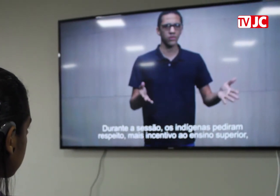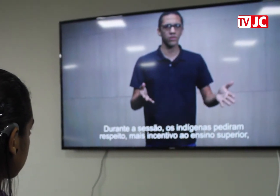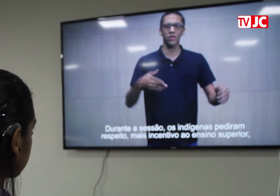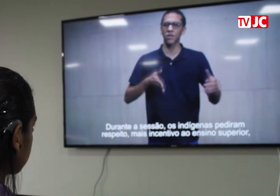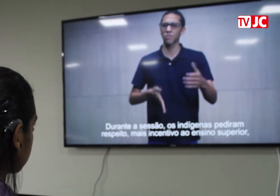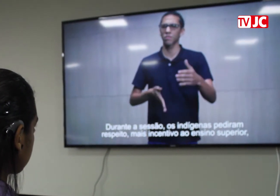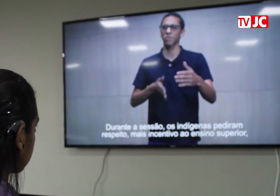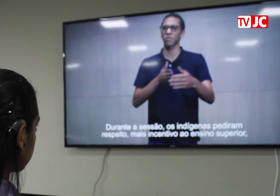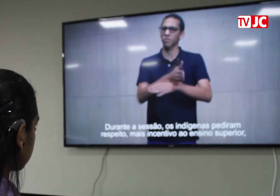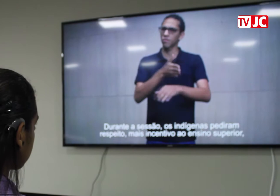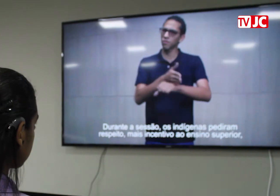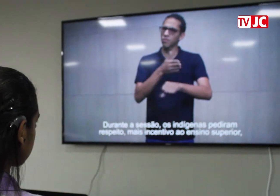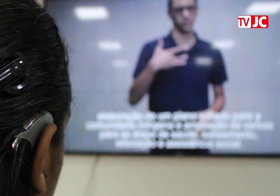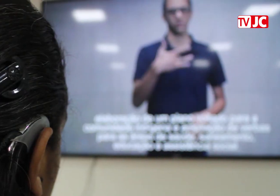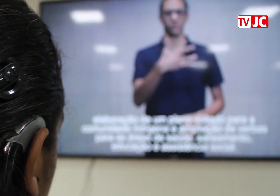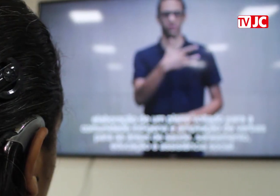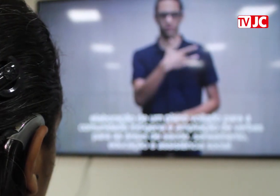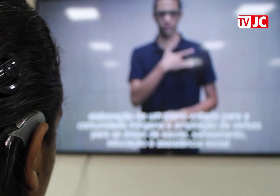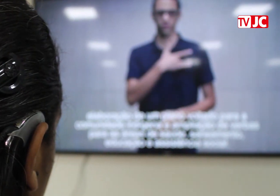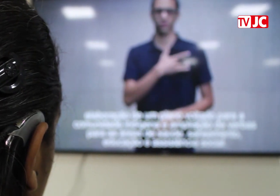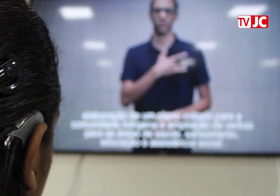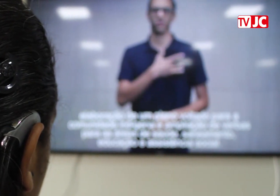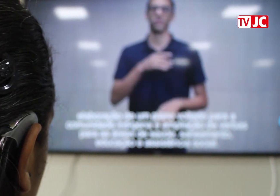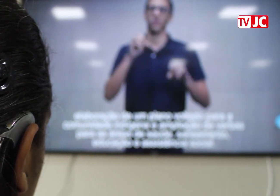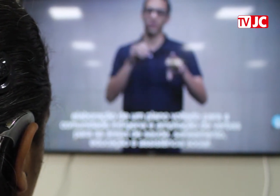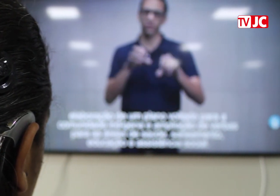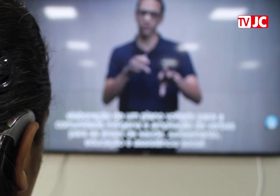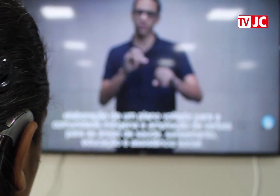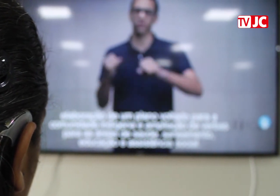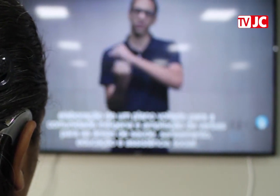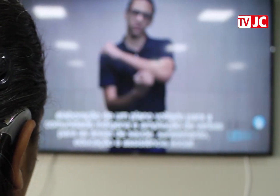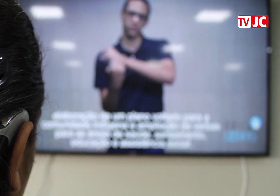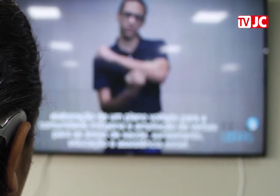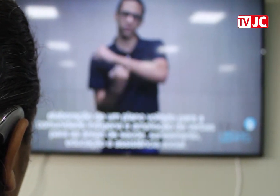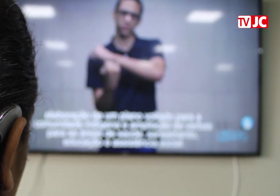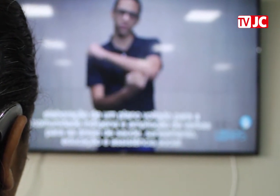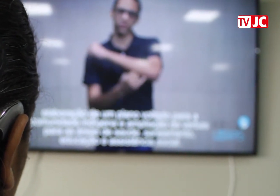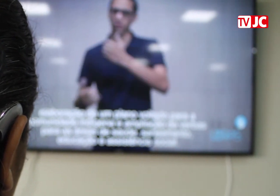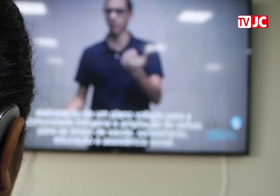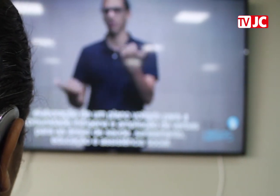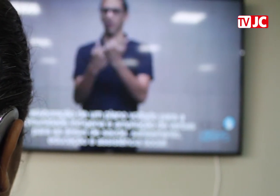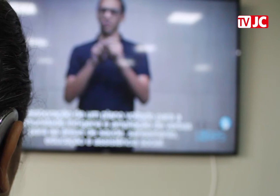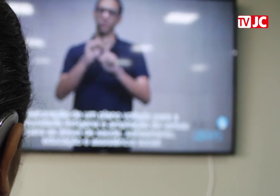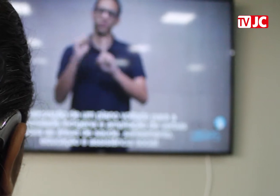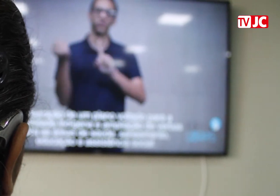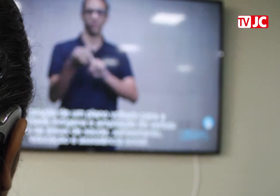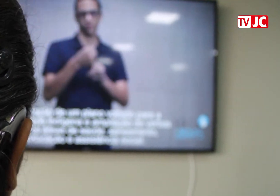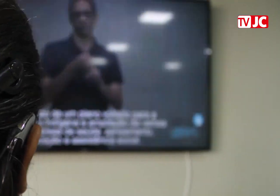comunicação, mas depois eu pensei que poderia ir além e virar um veículo, propriamente dito, e assim surgiu o InfoLibras. Né?